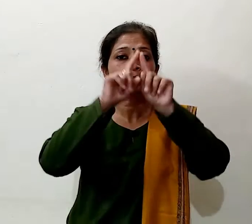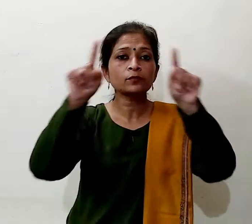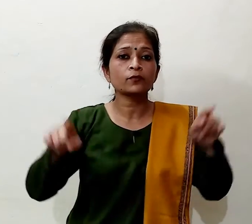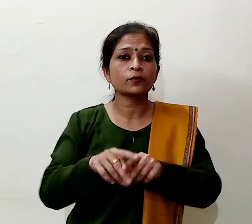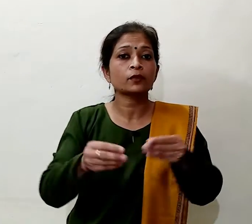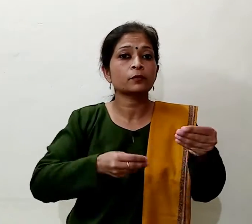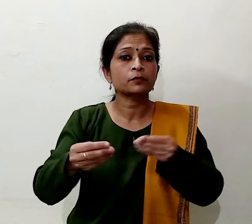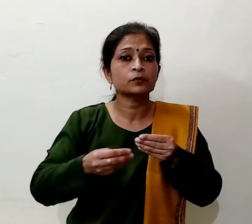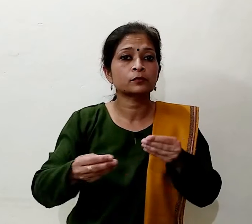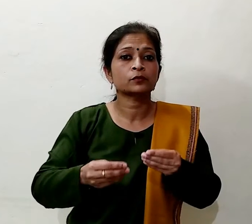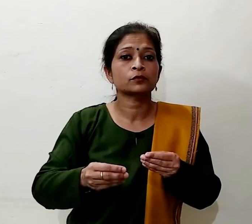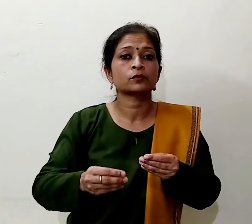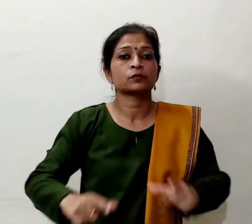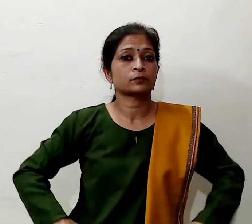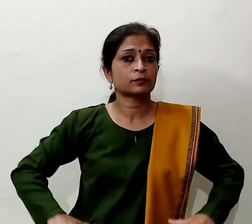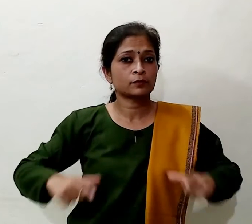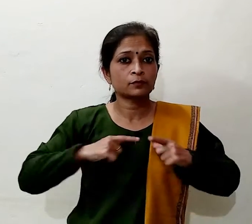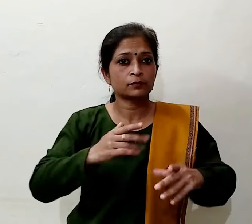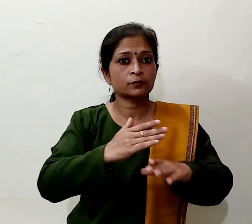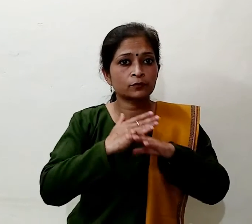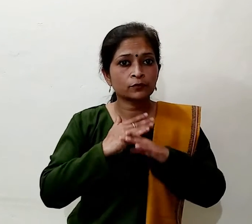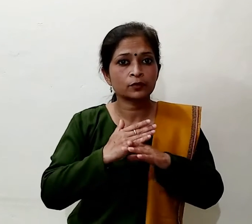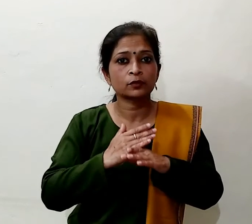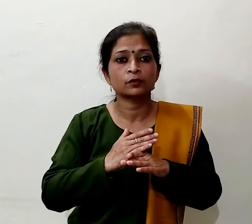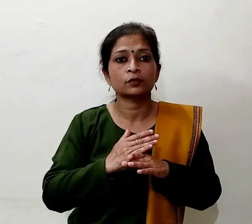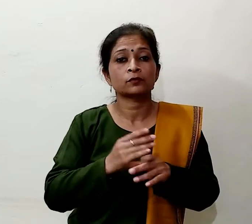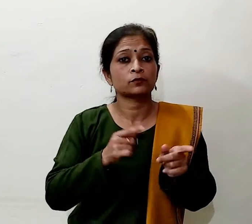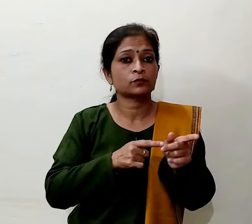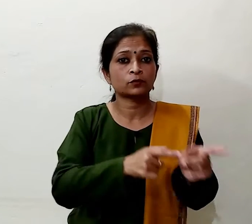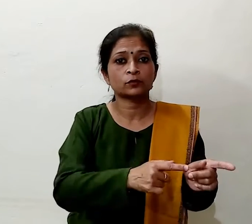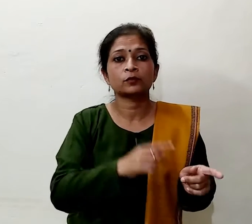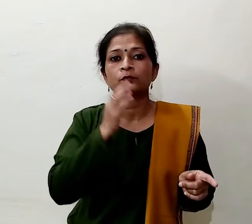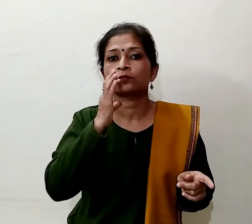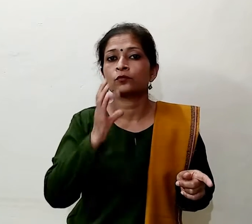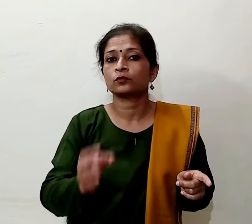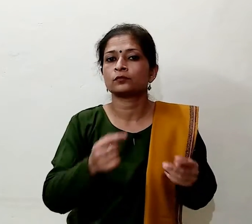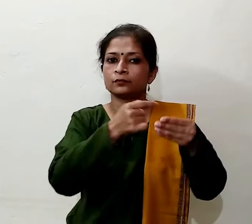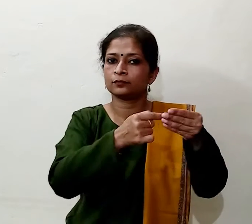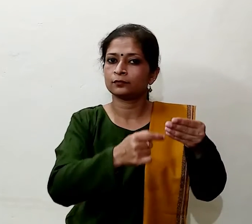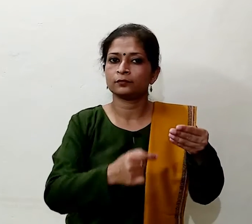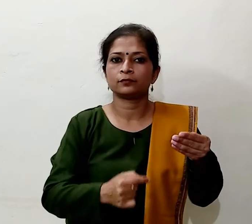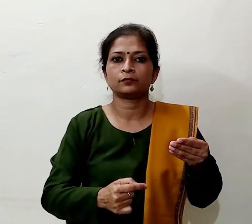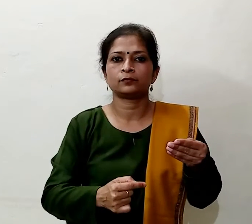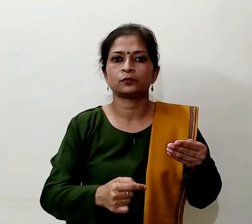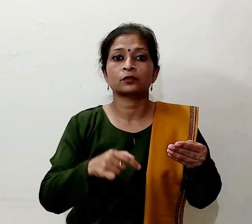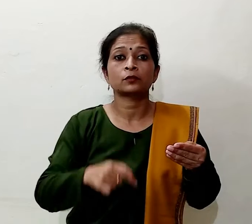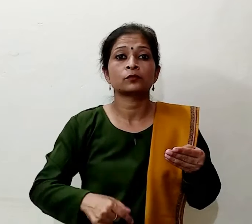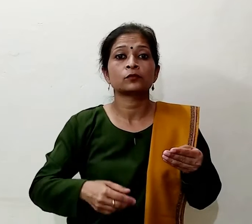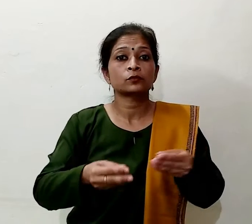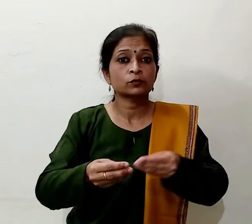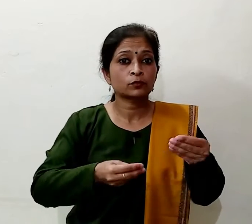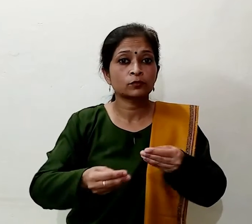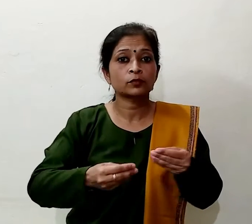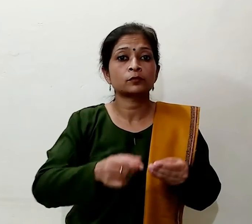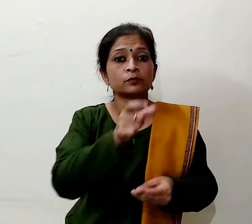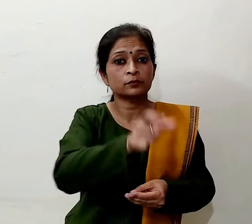दुकानदारों द्वारा जीवन रक्षा हेतु अपनाई जाने वाली साबधानिया प्रतियक दुकानदार अपनी